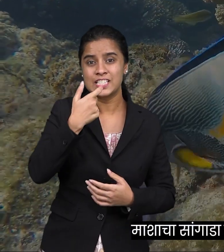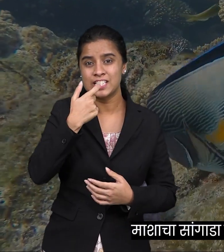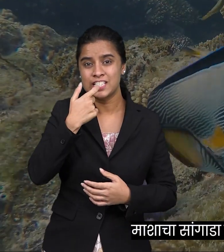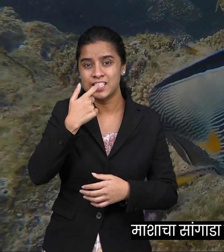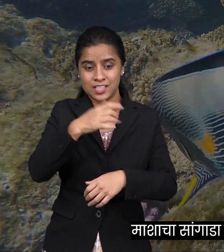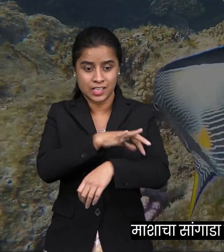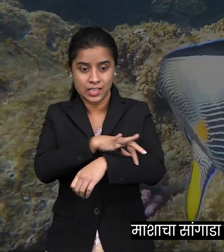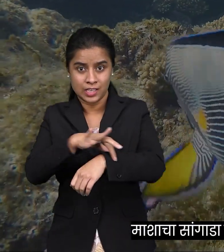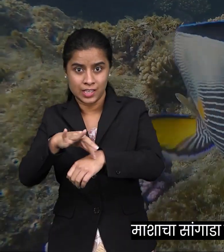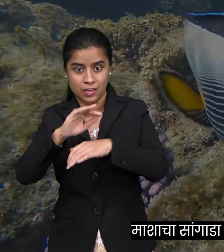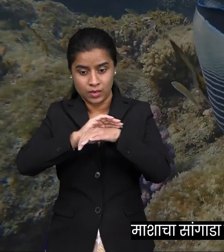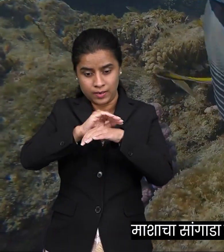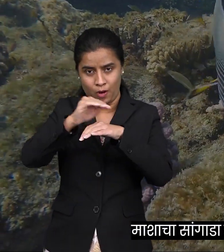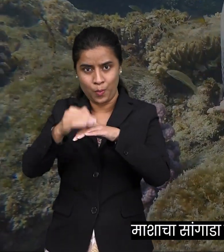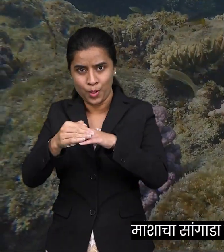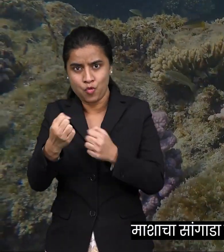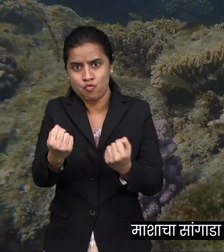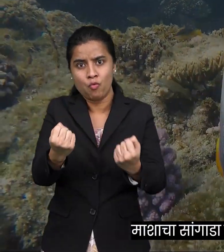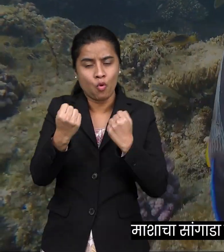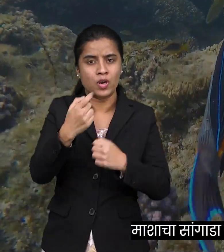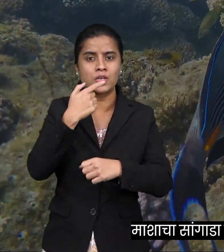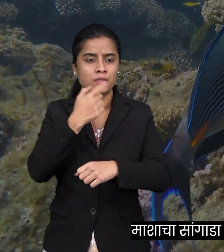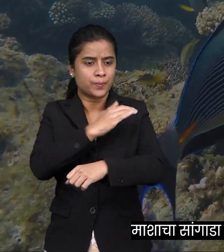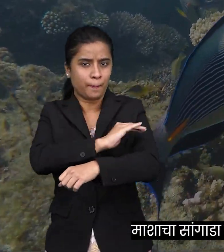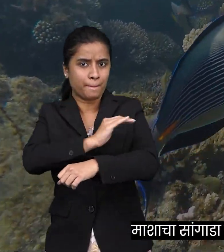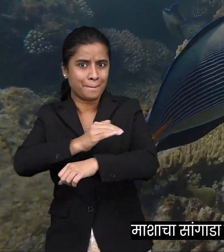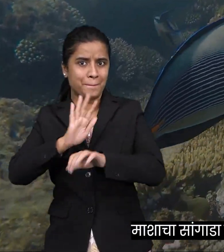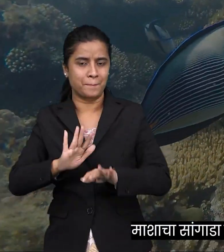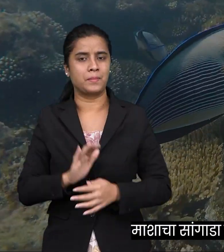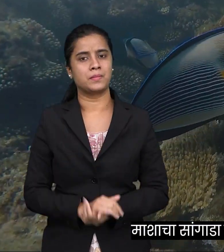माशाचा सांगाडा मजबूत स्नायूंनी व्यापलेला असतो.